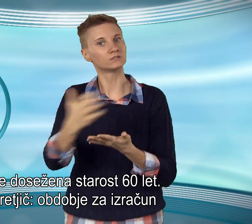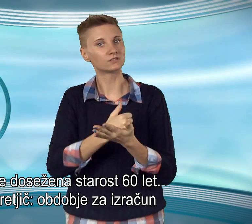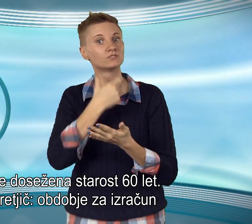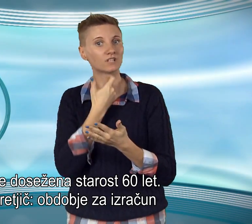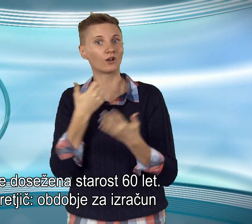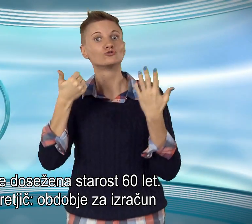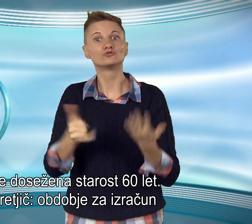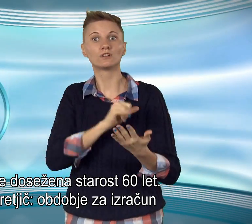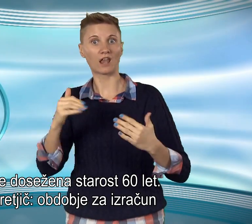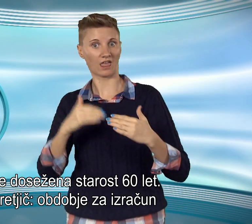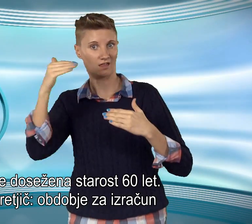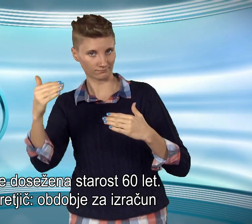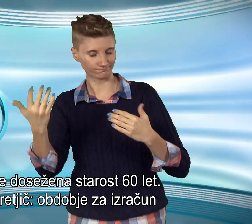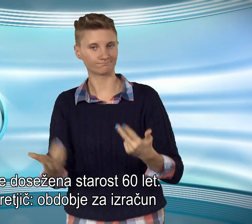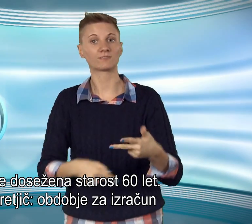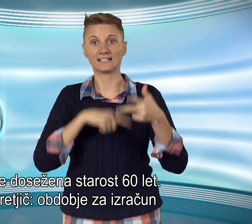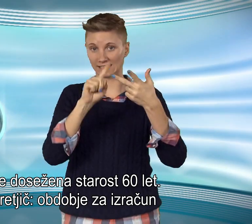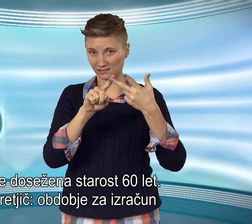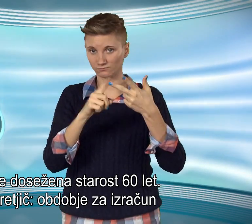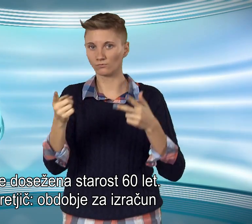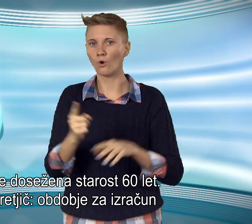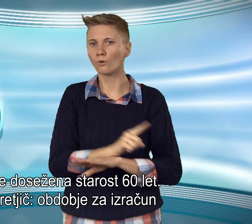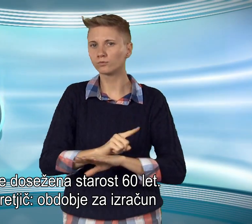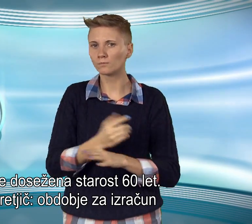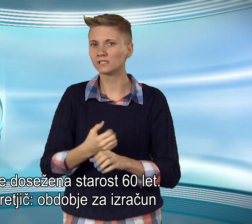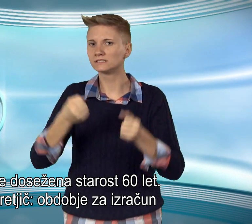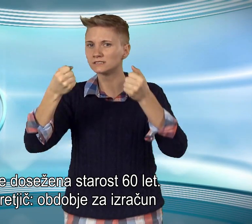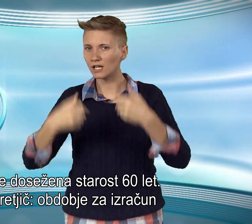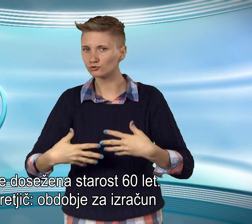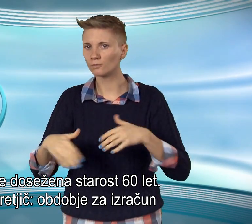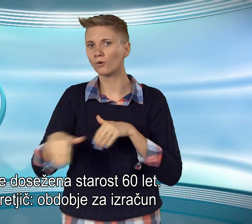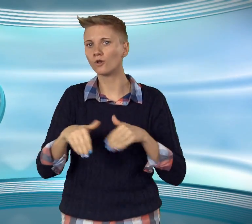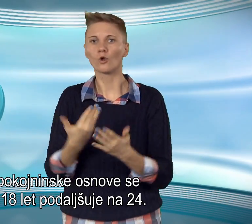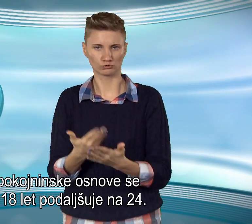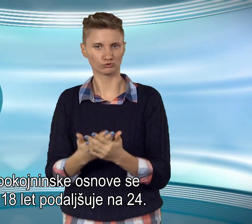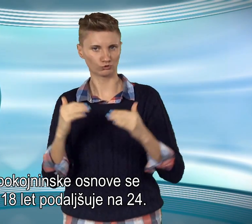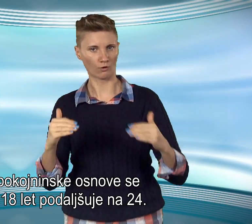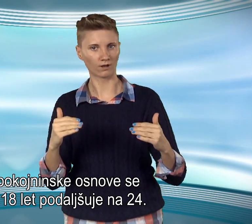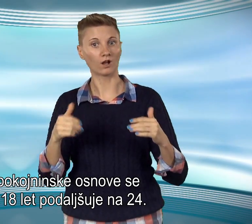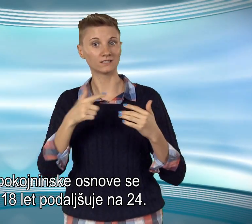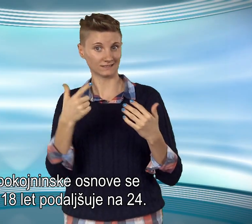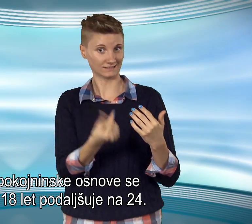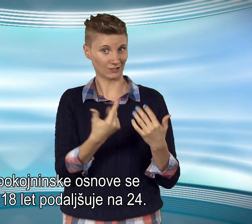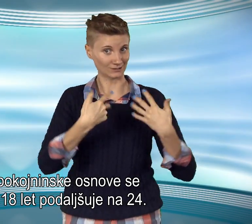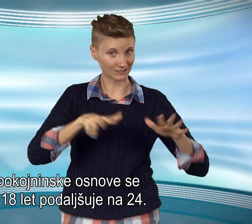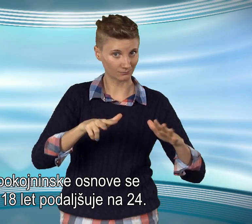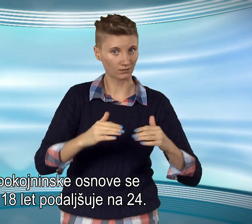je dosežena starost 60 let. In tretjič, obdobje za izračun pokojninske osnove se z 18